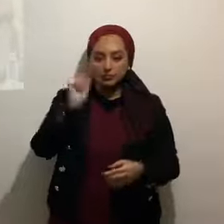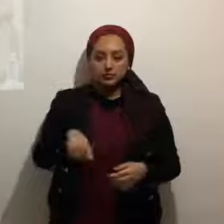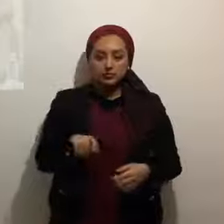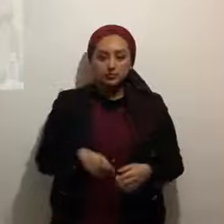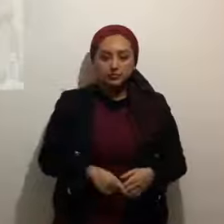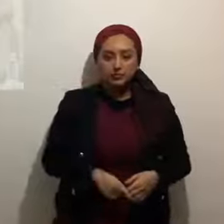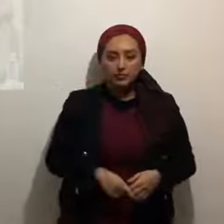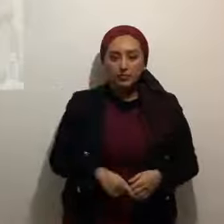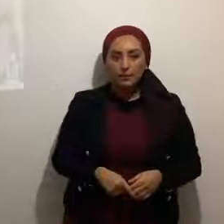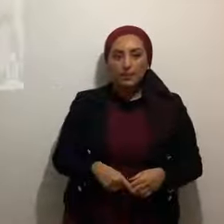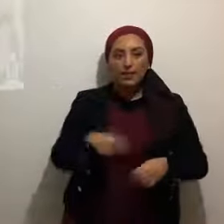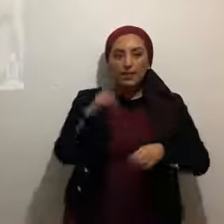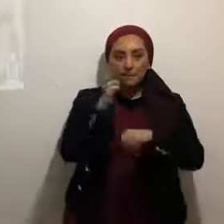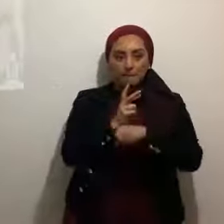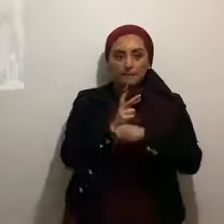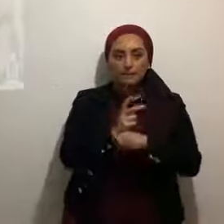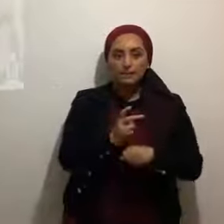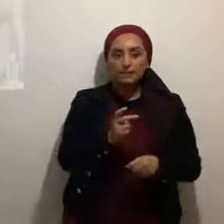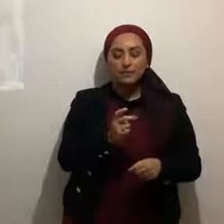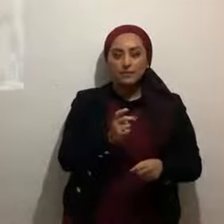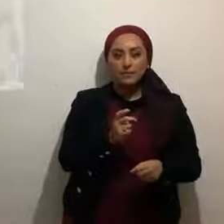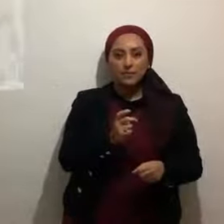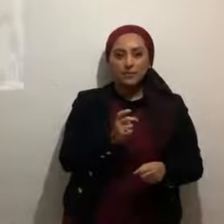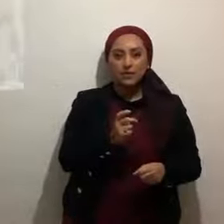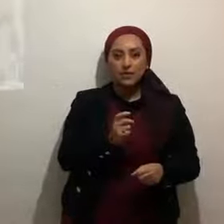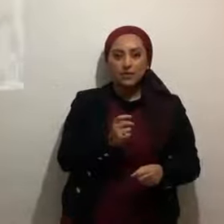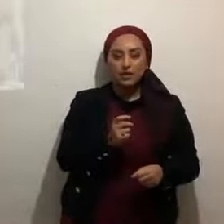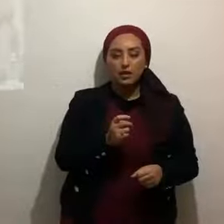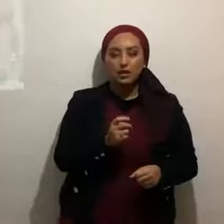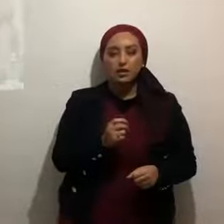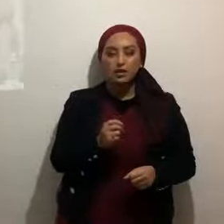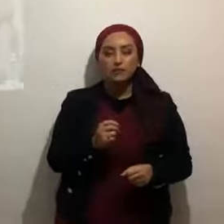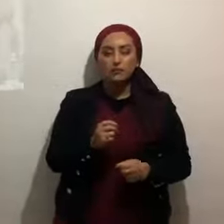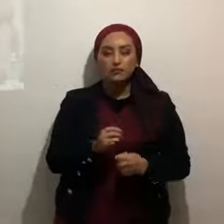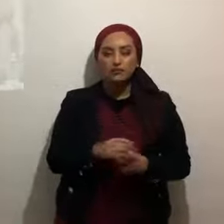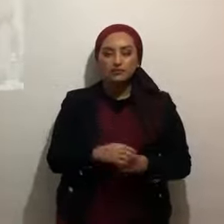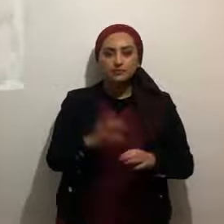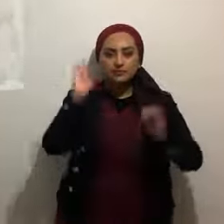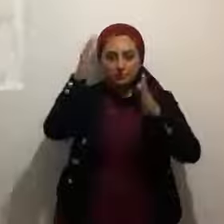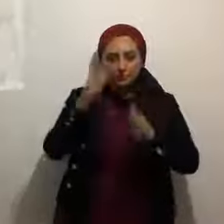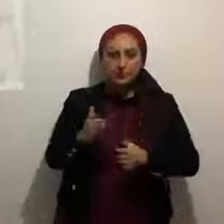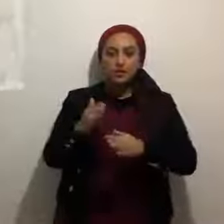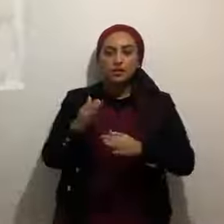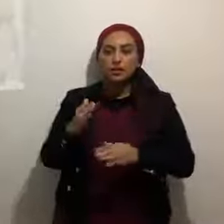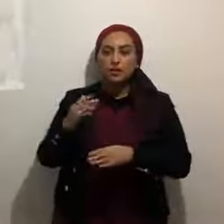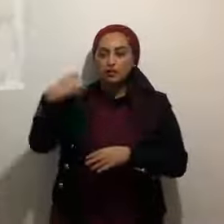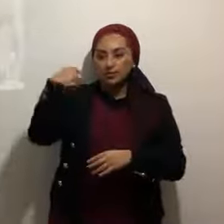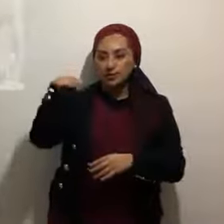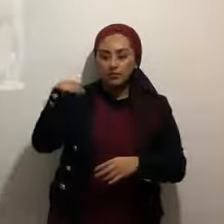las congregaciones que van liderando los roín, los pastores de gozo y paz. 2 de